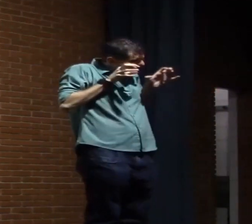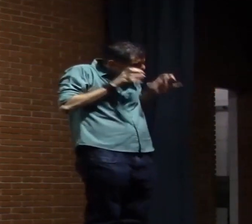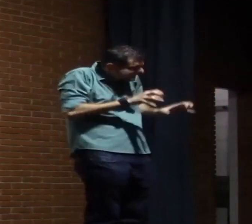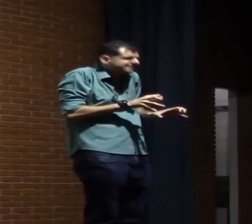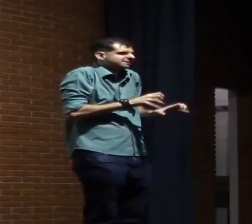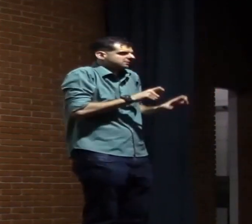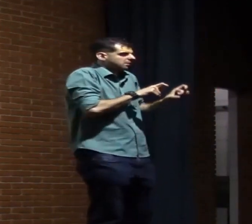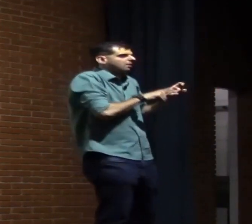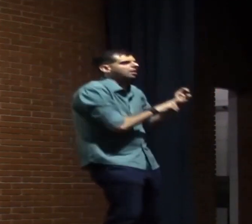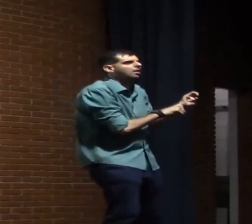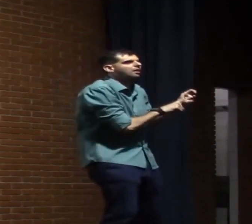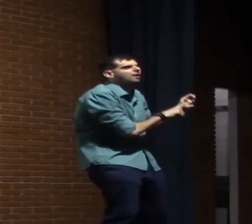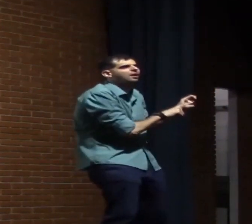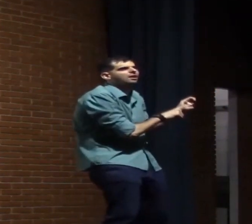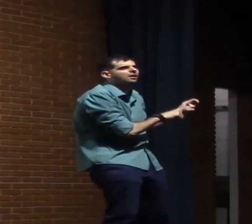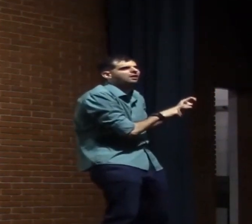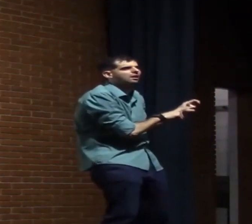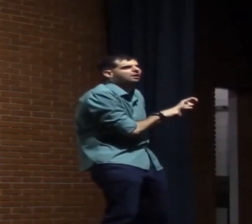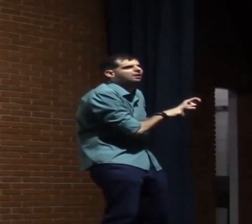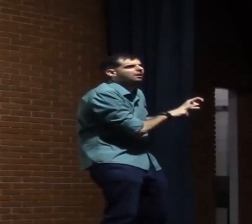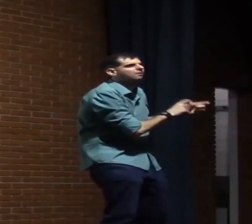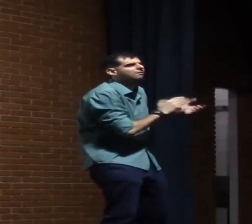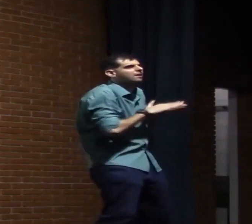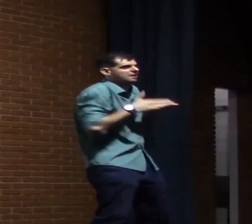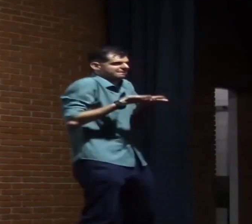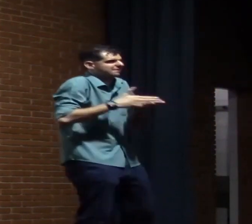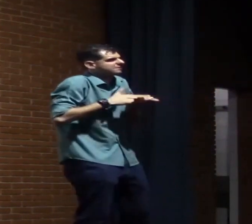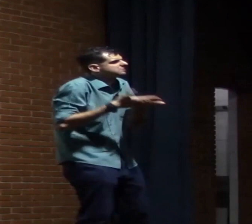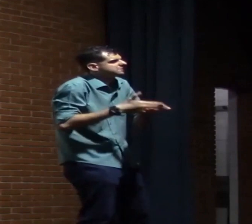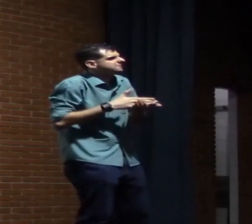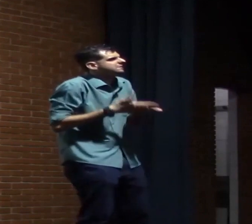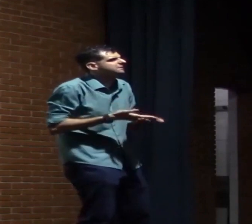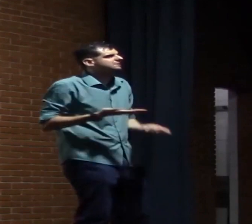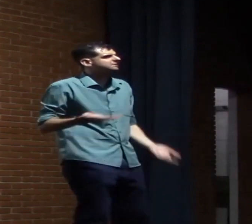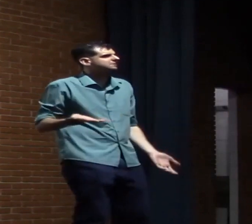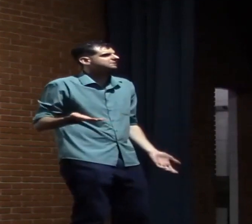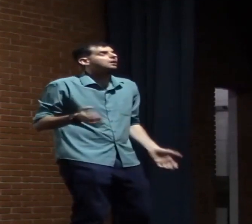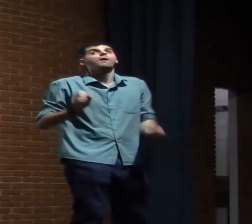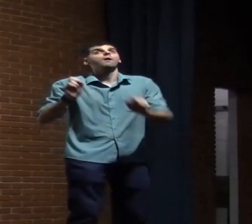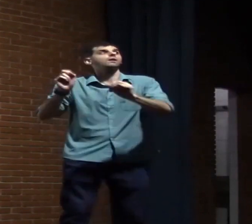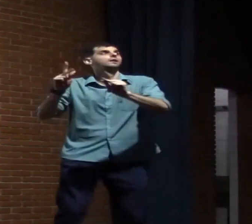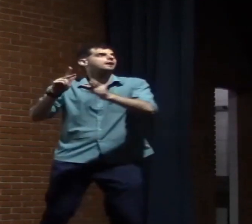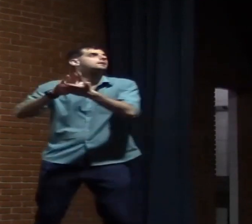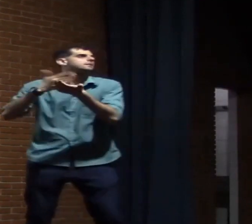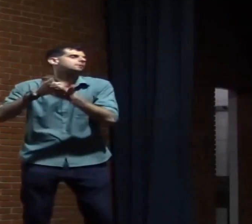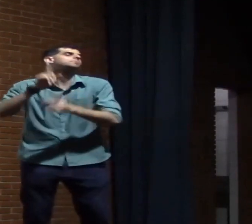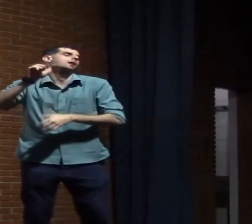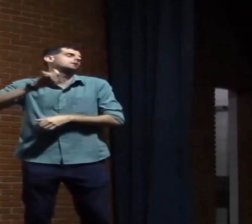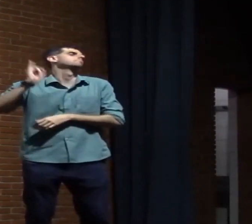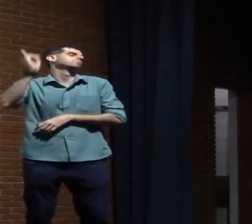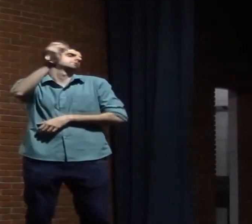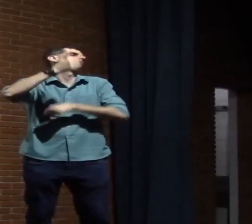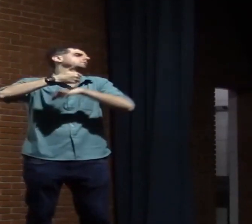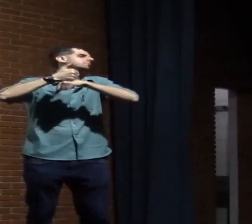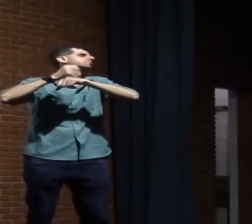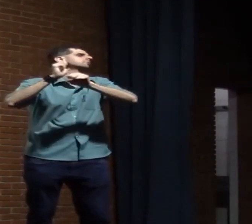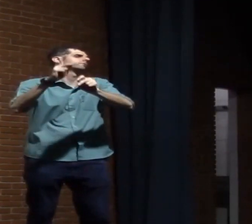eu te pergunto, né? Essa dependência do intérprete, do surdo com o intérprete, a gente sabe que